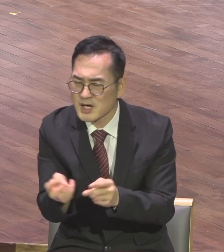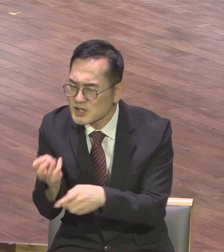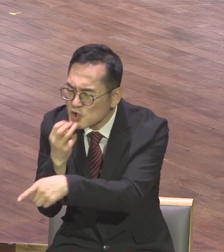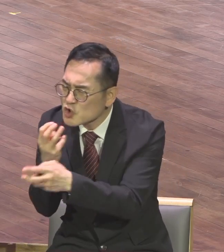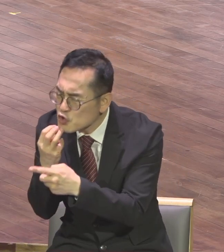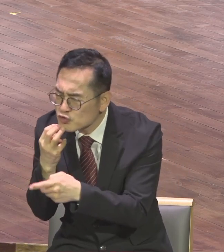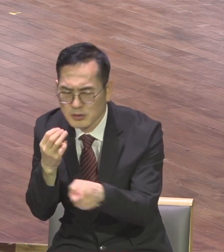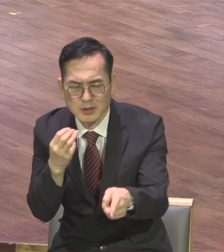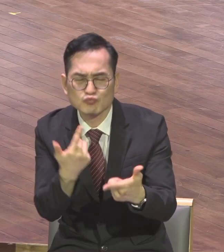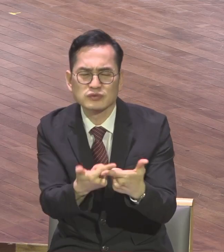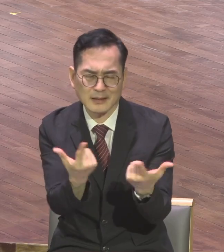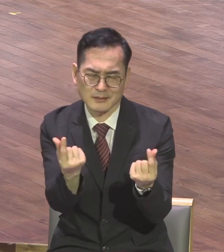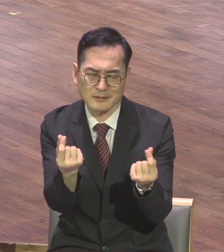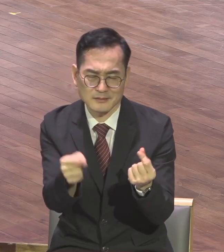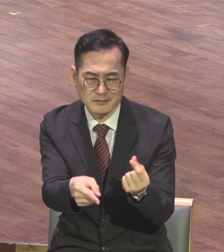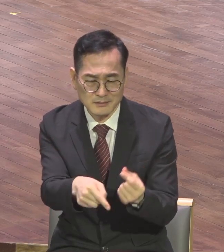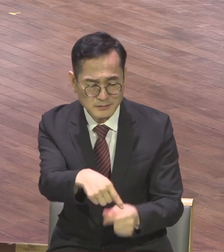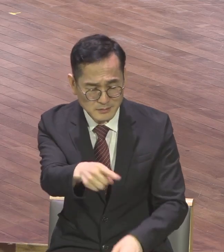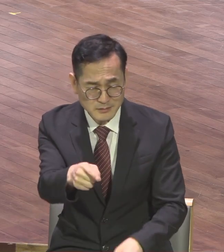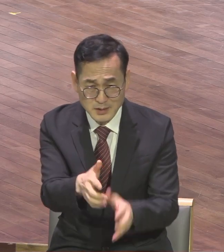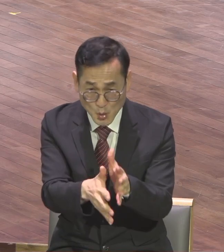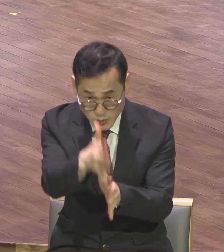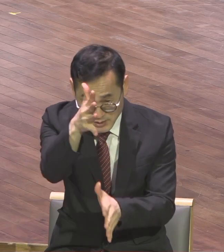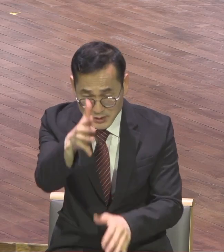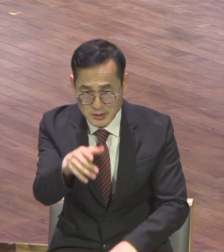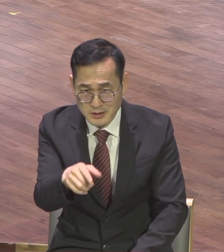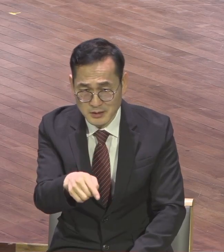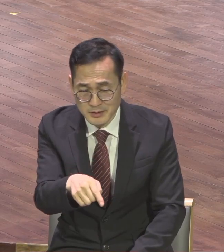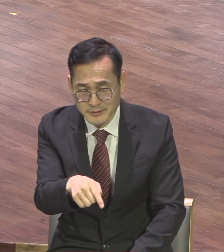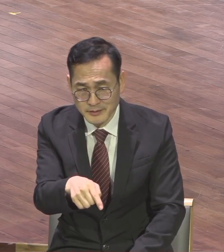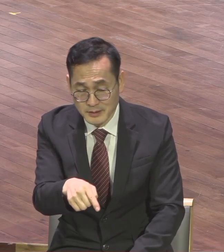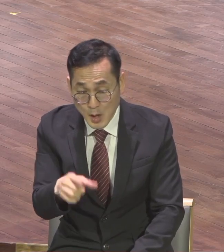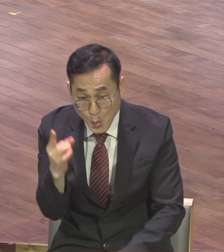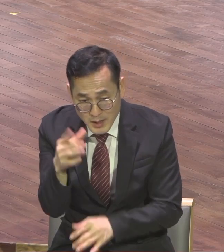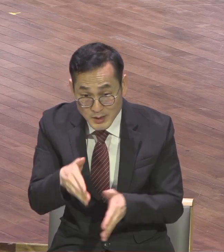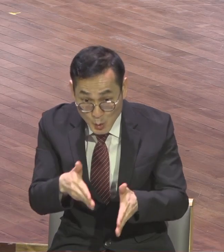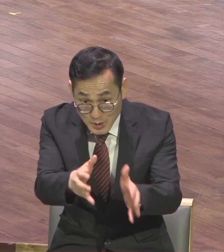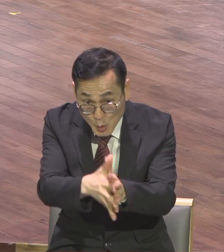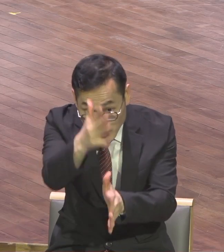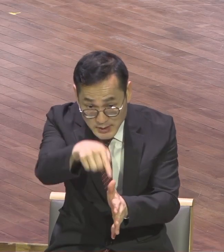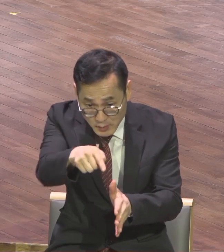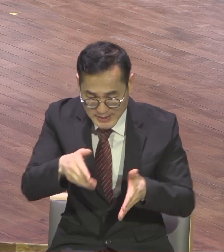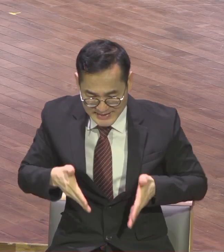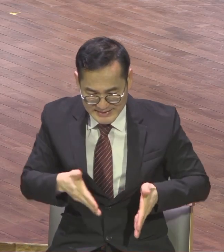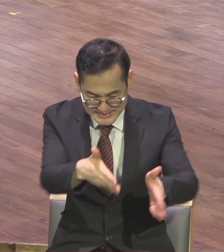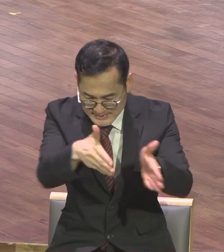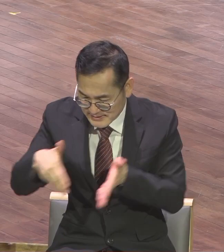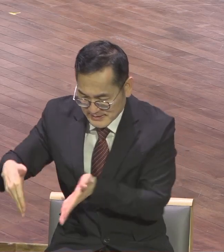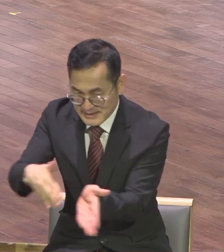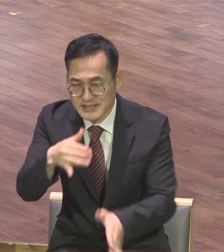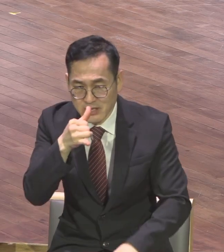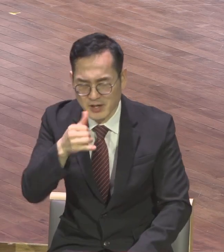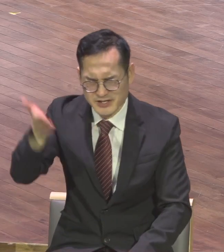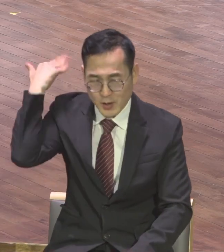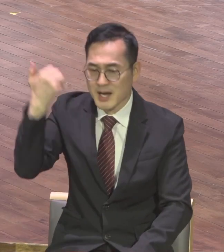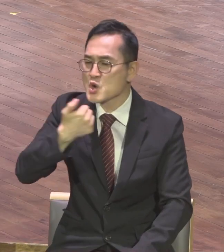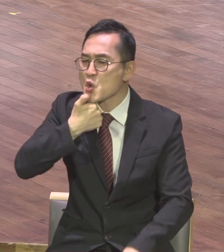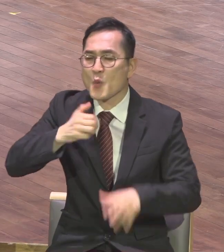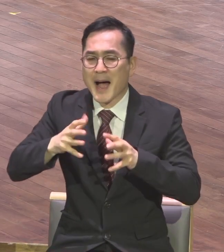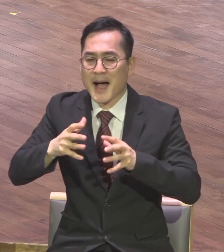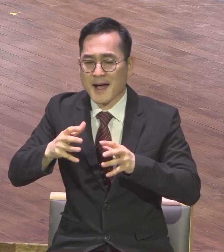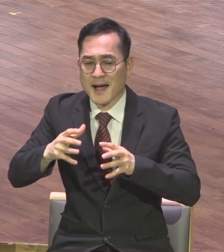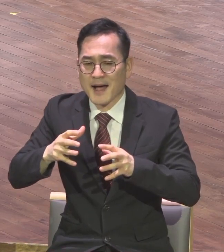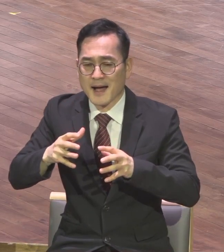그 도로를 이용해서 움직이는데 이 도로는 로마 고대 로마